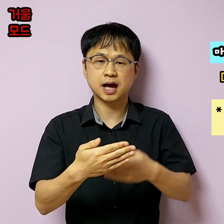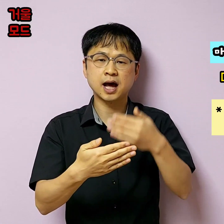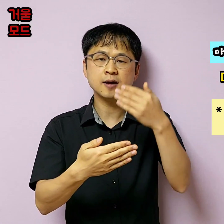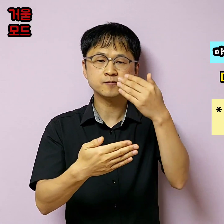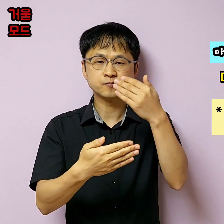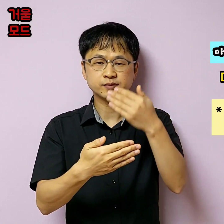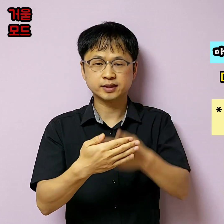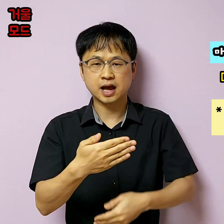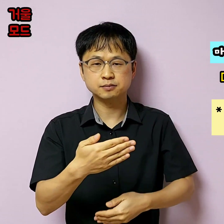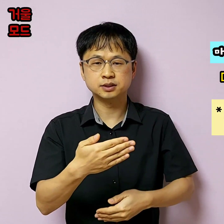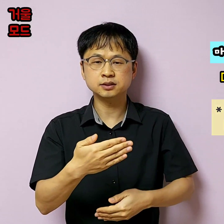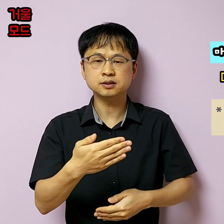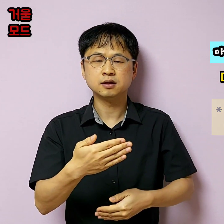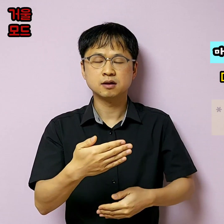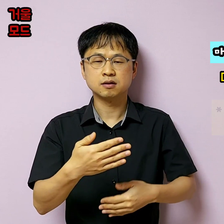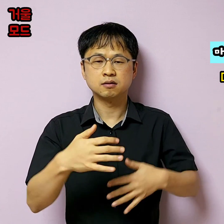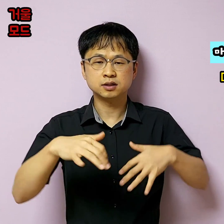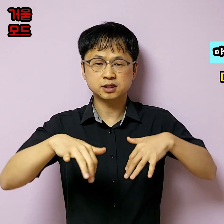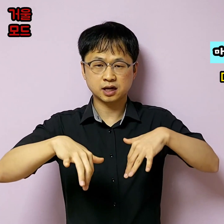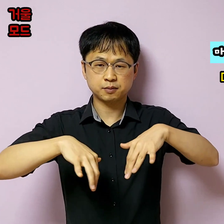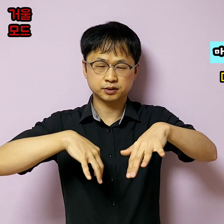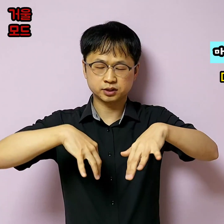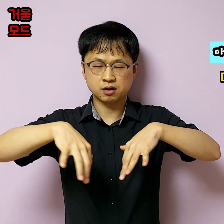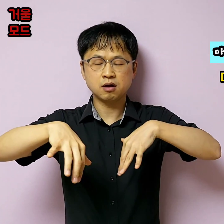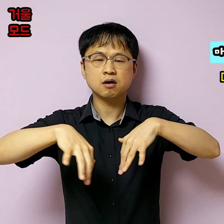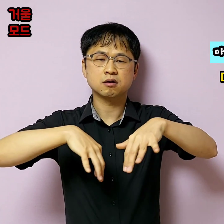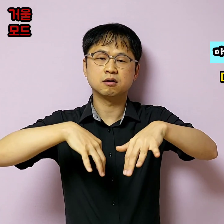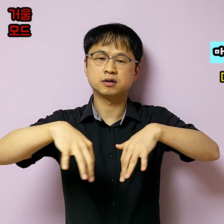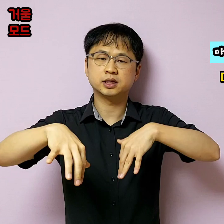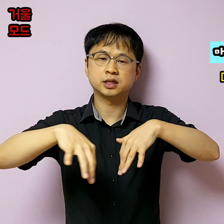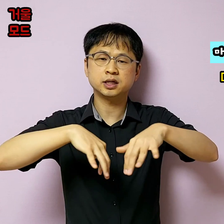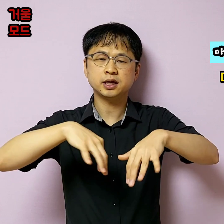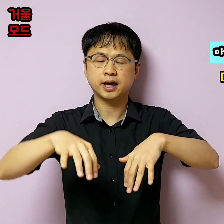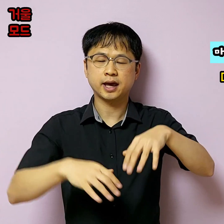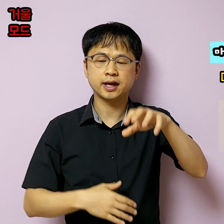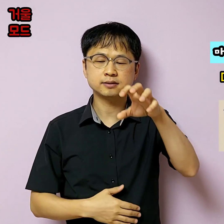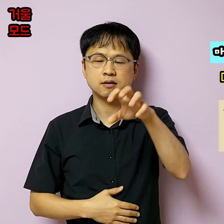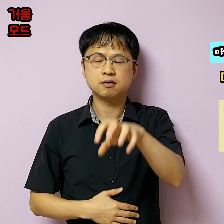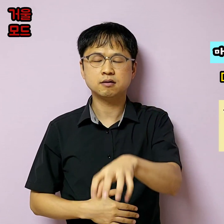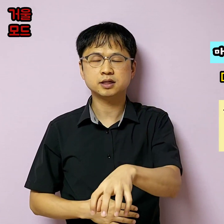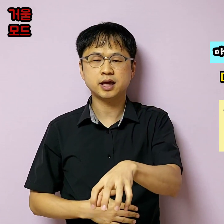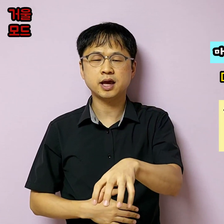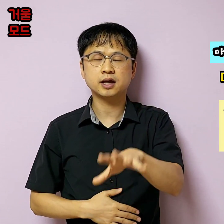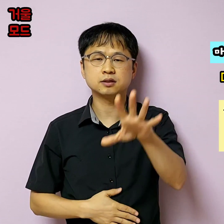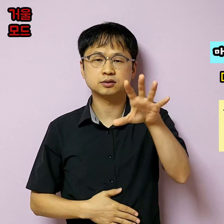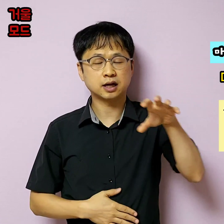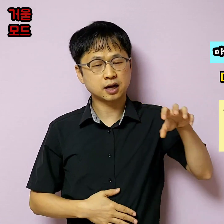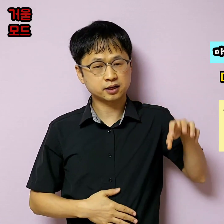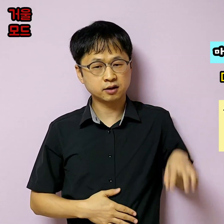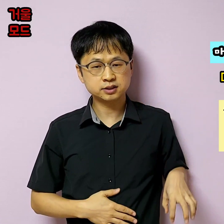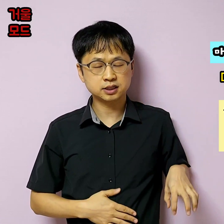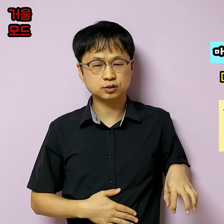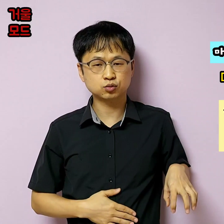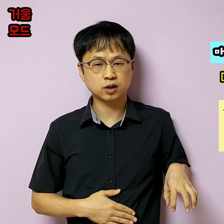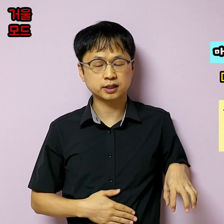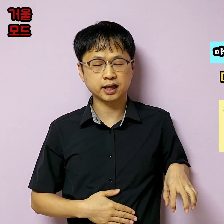됩니다. 남은 거리는 아까 배웠죠. 거리에서 어디에 하는 것은 아까 곁이라는 수어 할